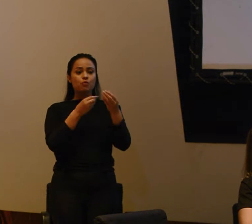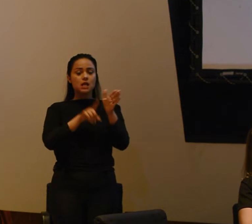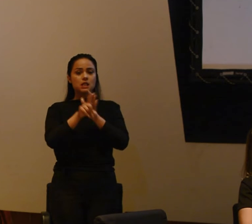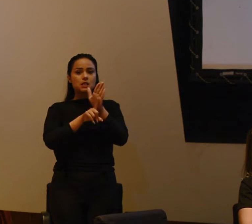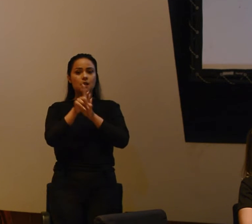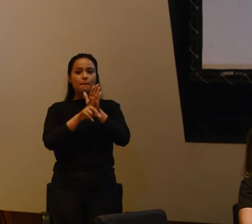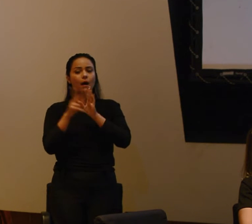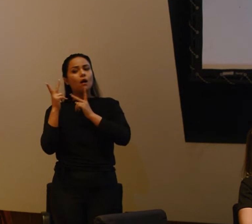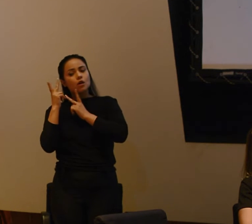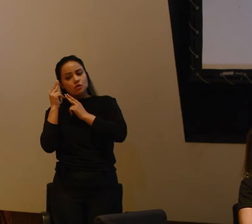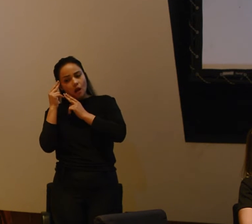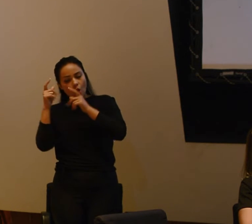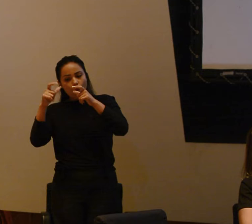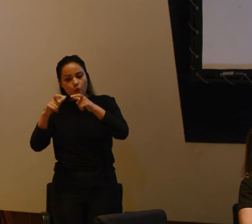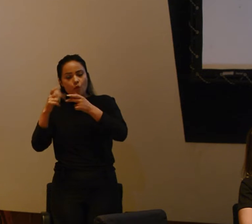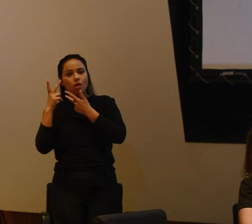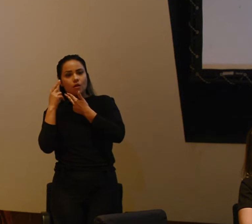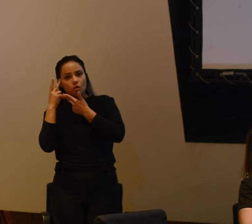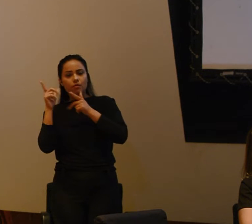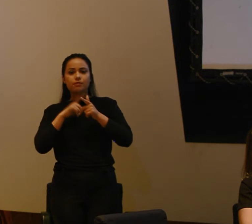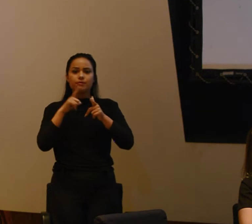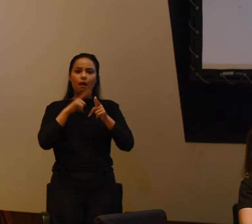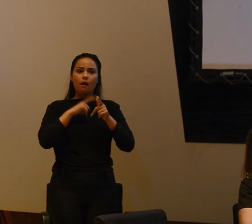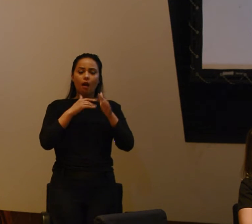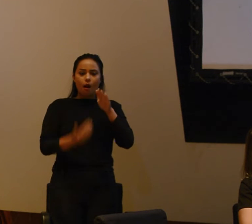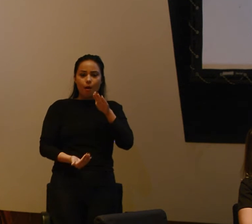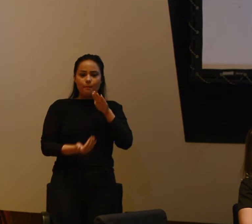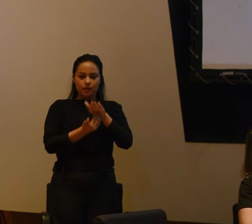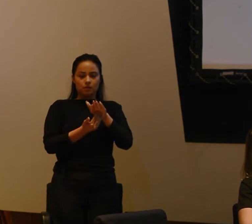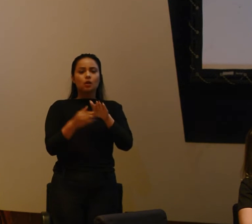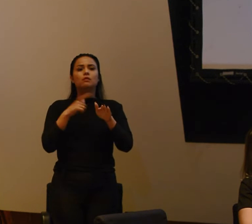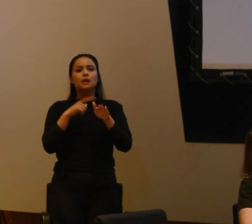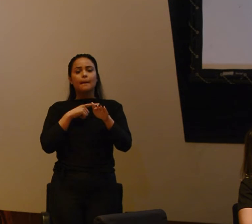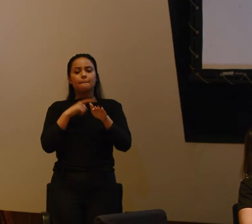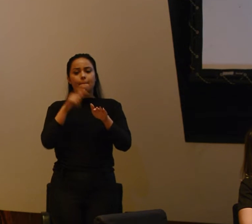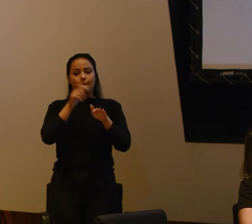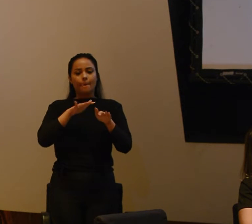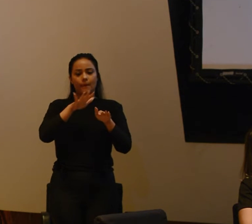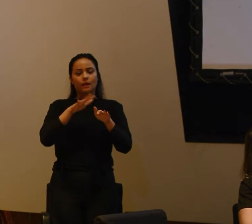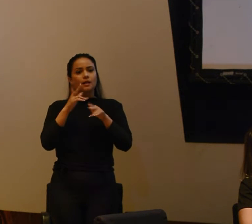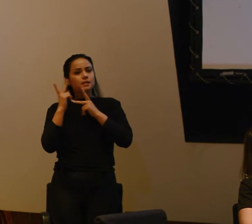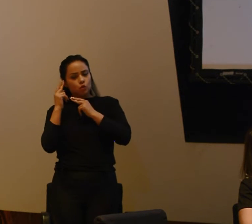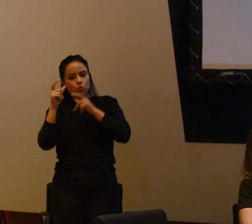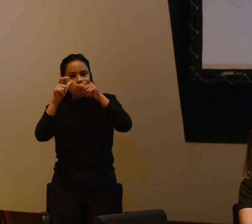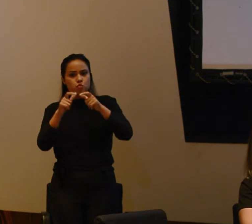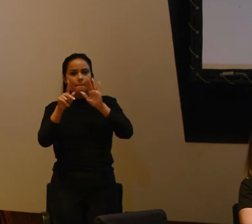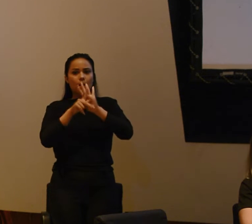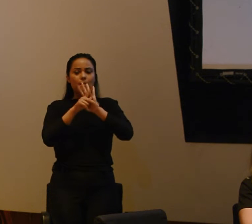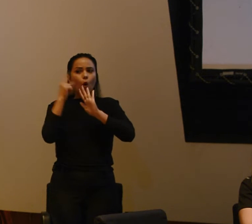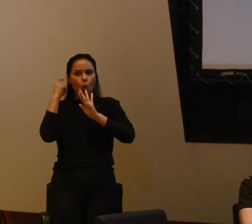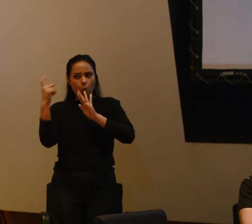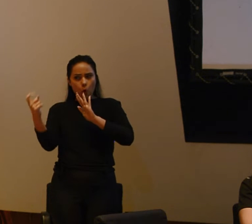no centro cirúrgico, tendo algumas limitações, que raramente a gente consegue realizar as emissões otoacústicas no centro cirúrgico devido realmente ao ruído